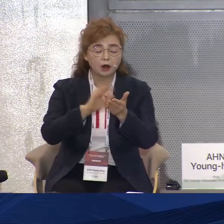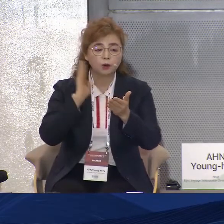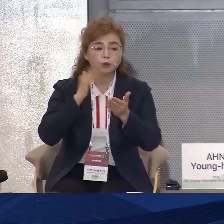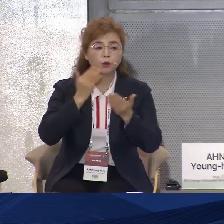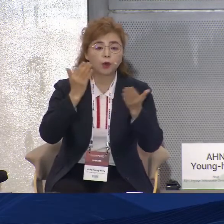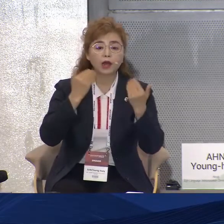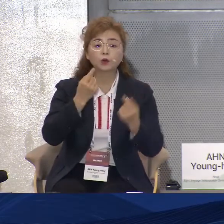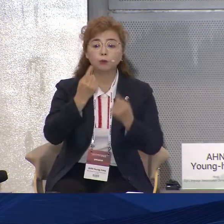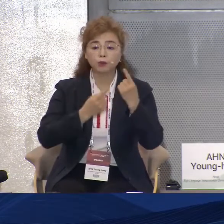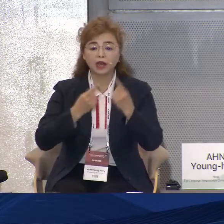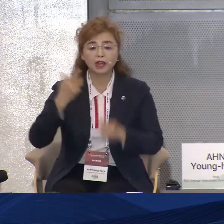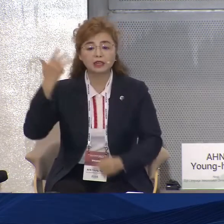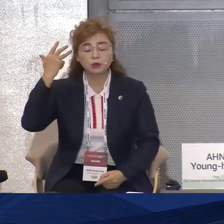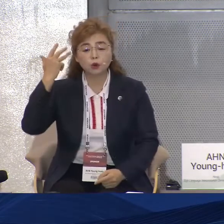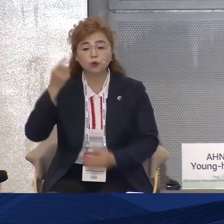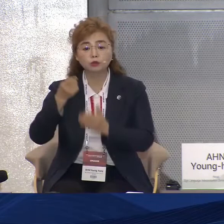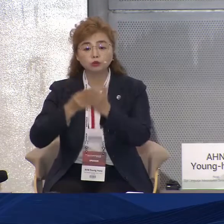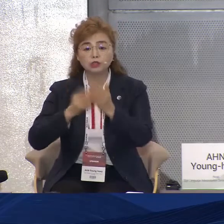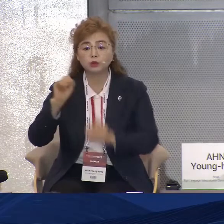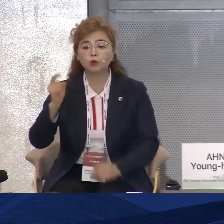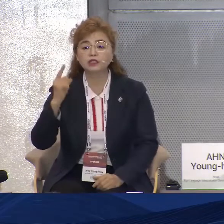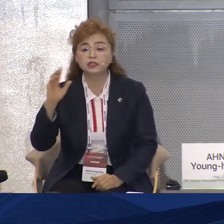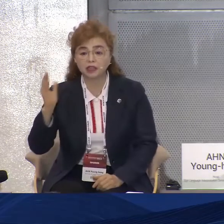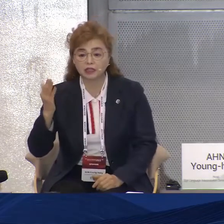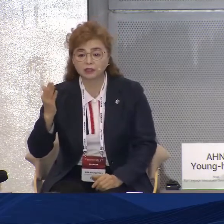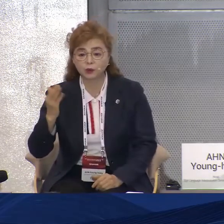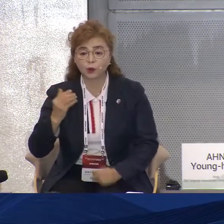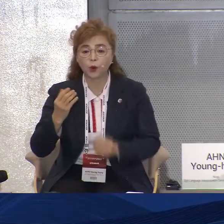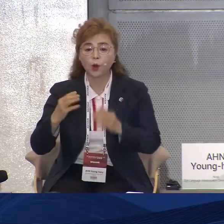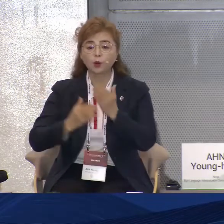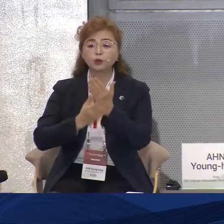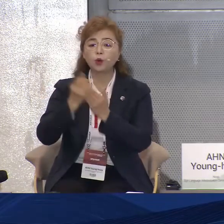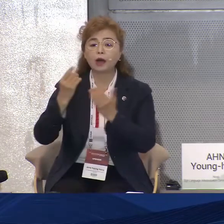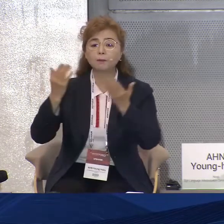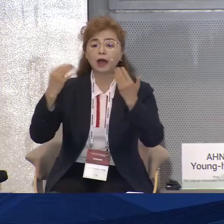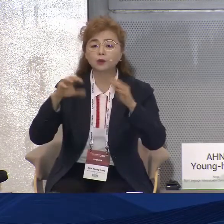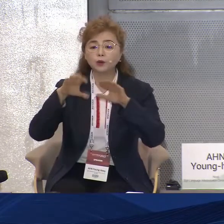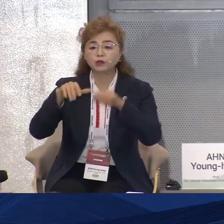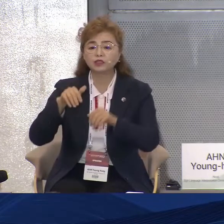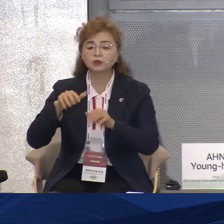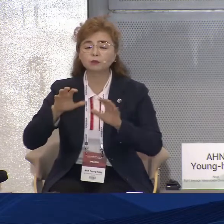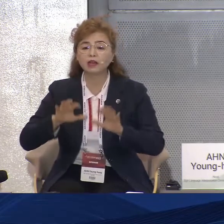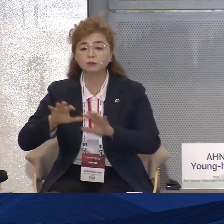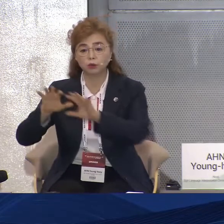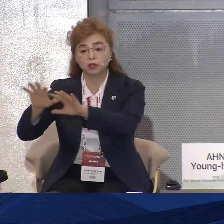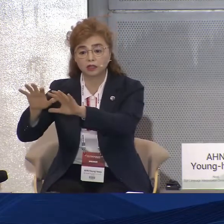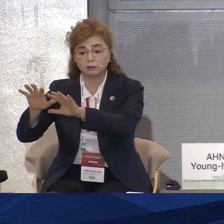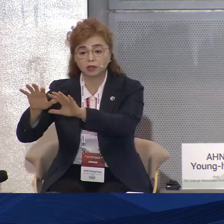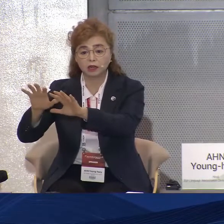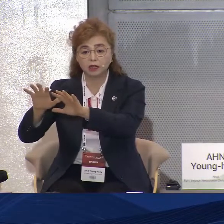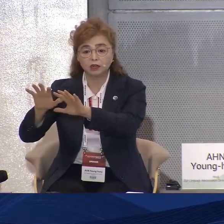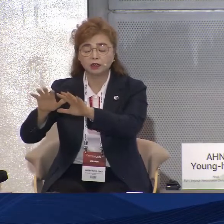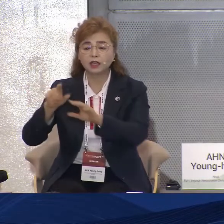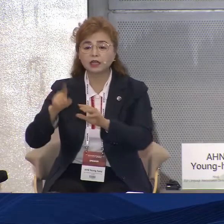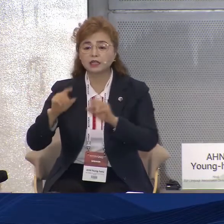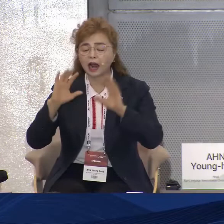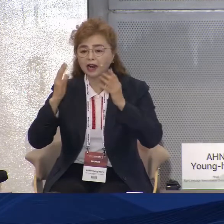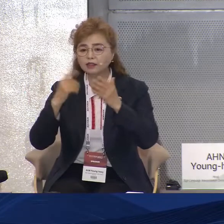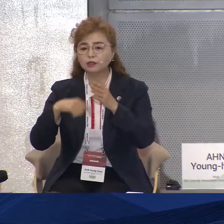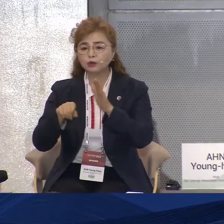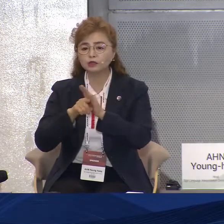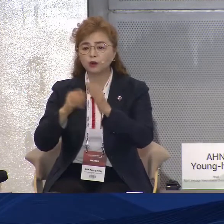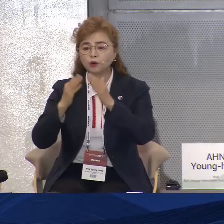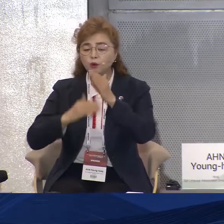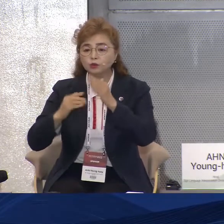입학, 농학교보다 인공과학 수시를 원인이 돼가지고 통합학교 현장으로 많이 몰리게 됩니다. 그런데